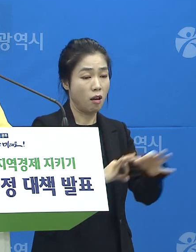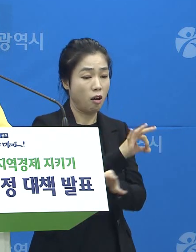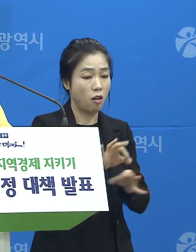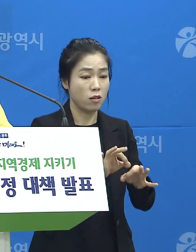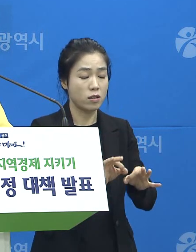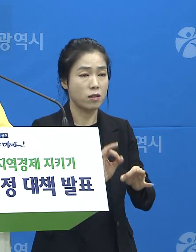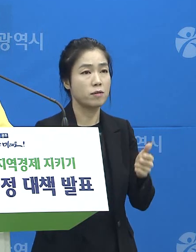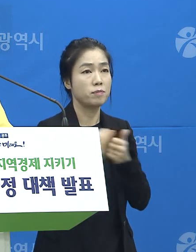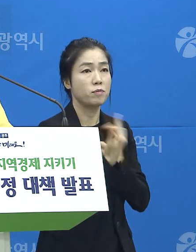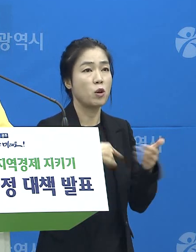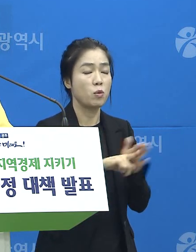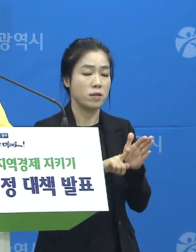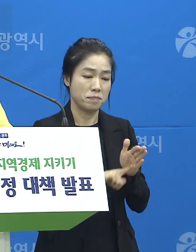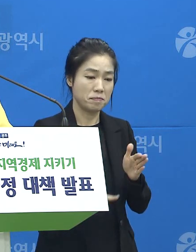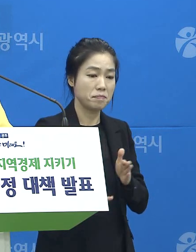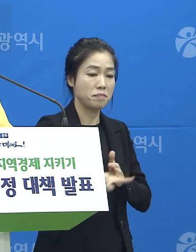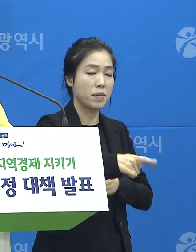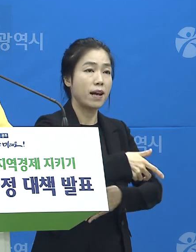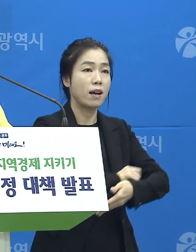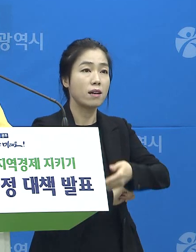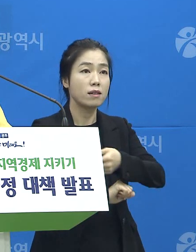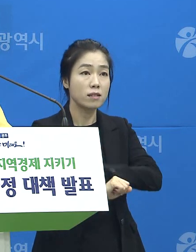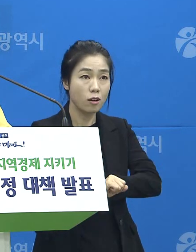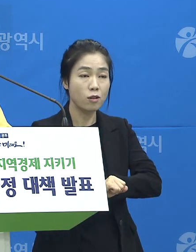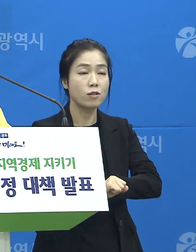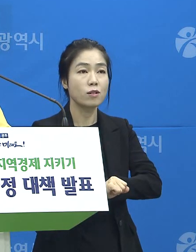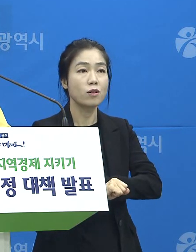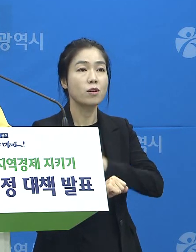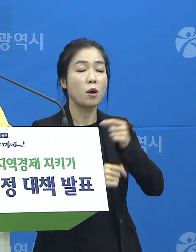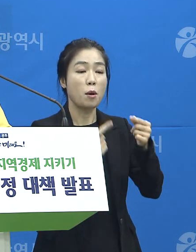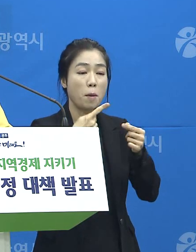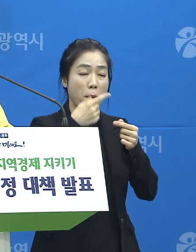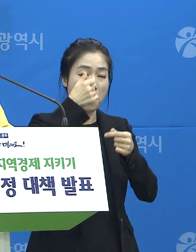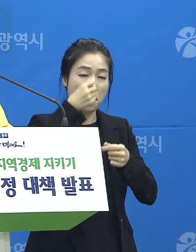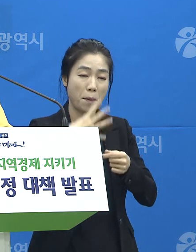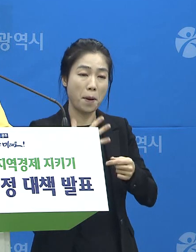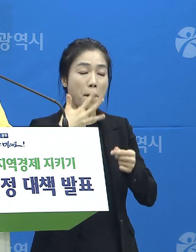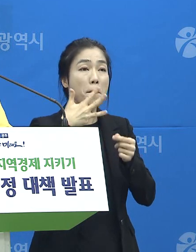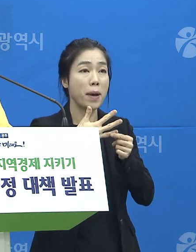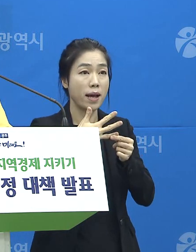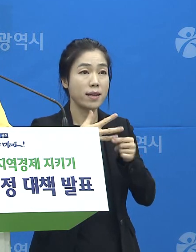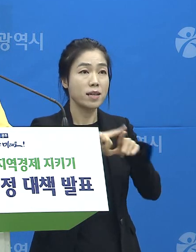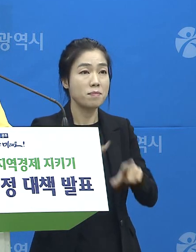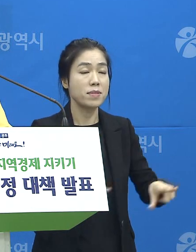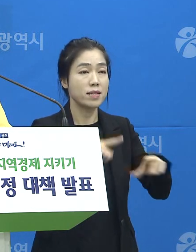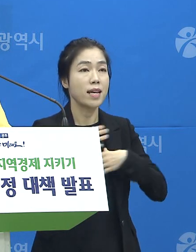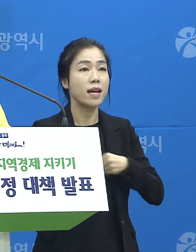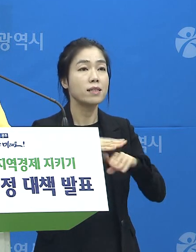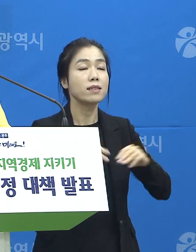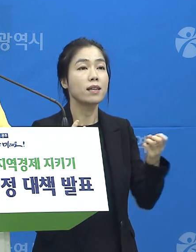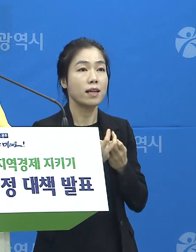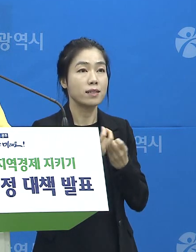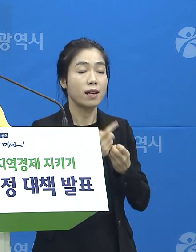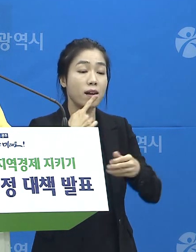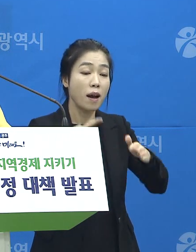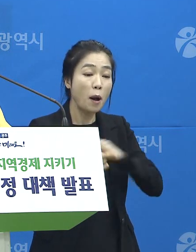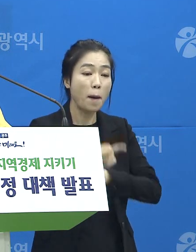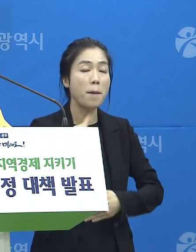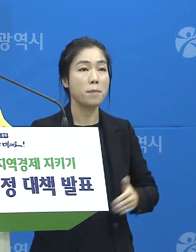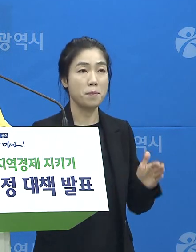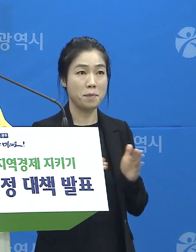지키기 위해 선제적이고 적극적으로 8차례에 걸쳐 민생안정대책을 시행해